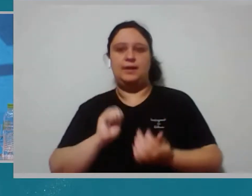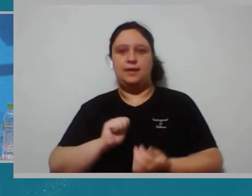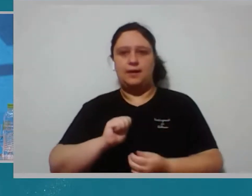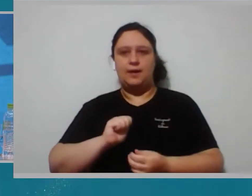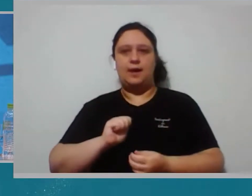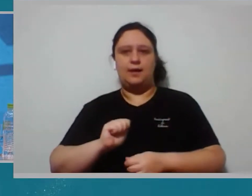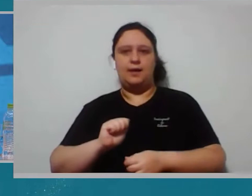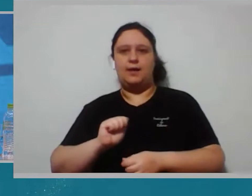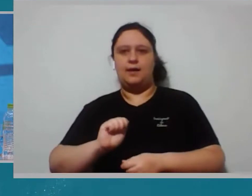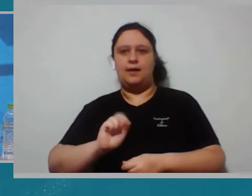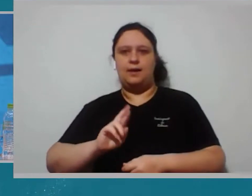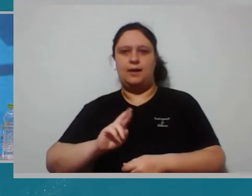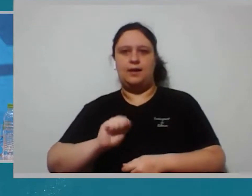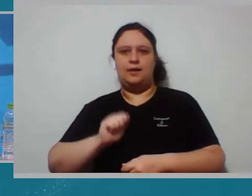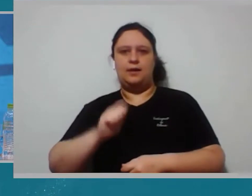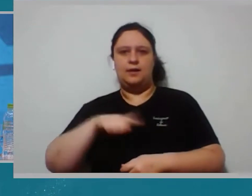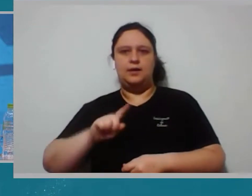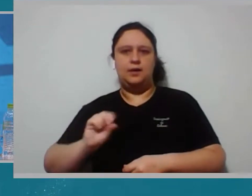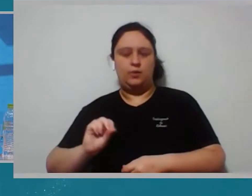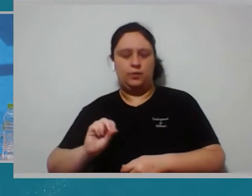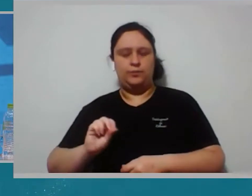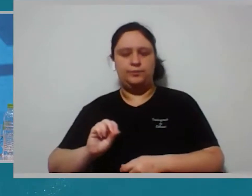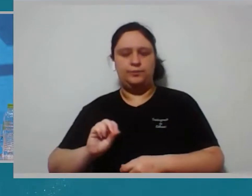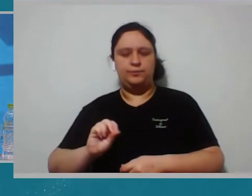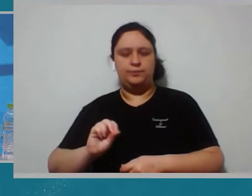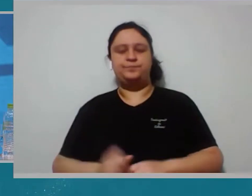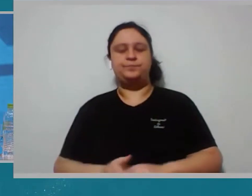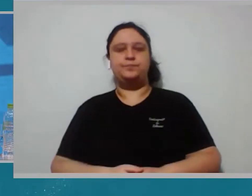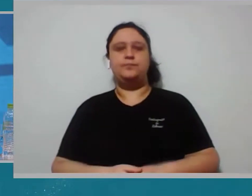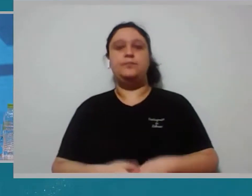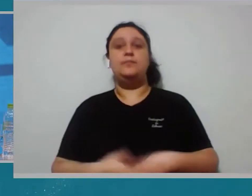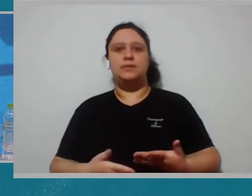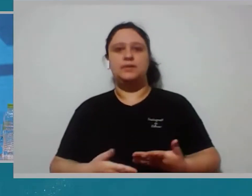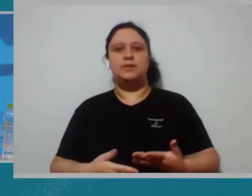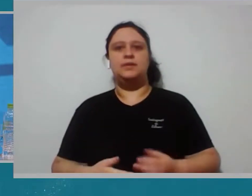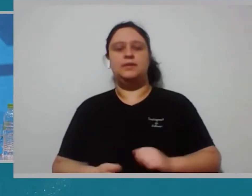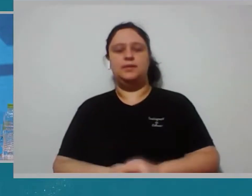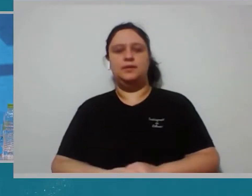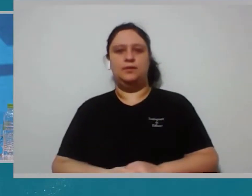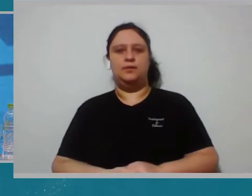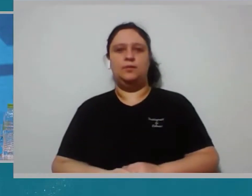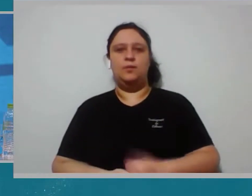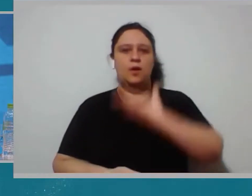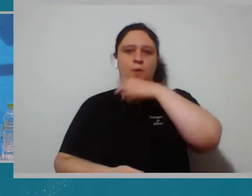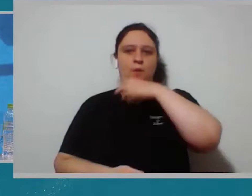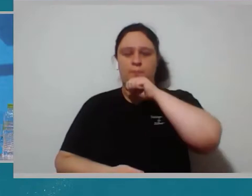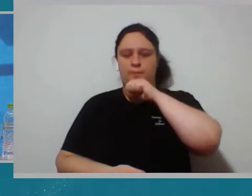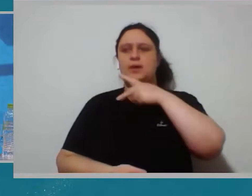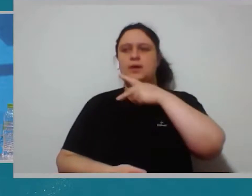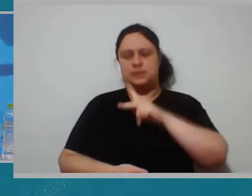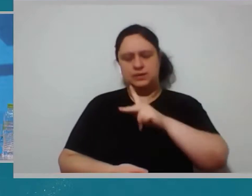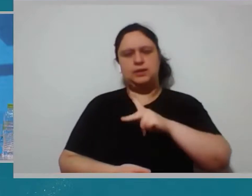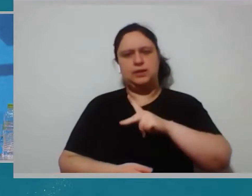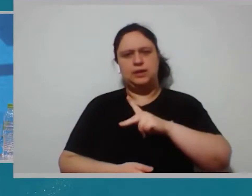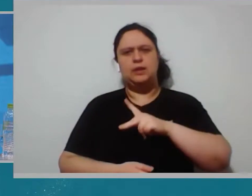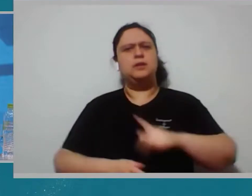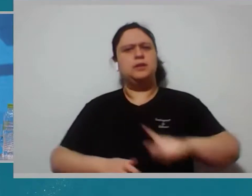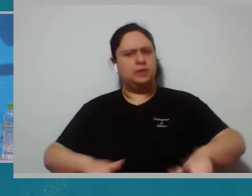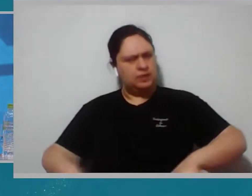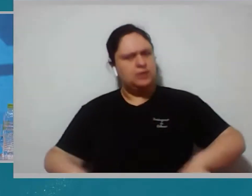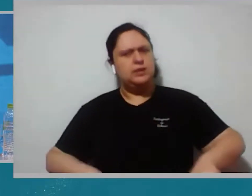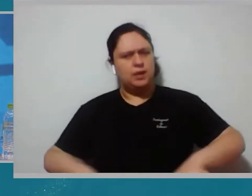família de sacerdotes. E Zacarias estava no seu turno, né, de sacerdócio. E ali